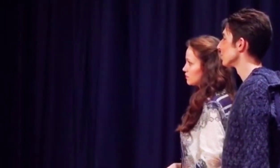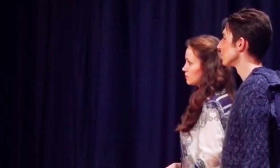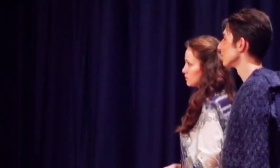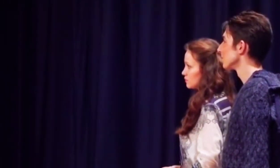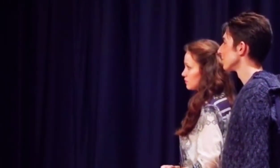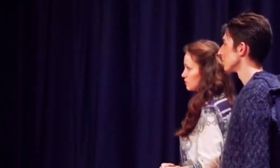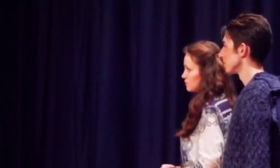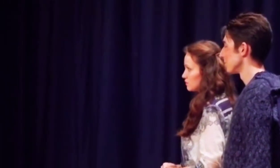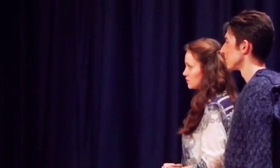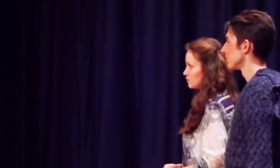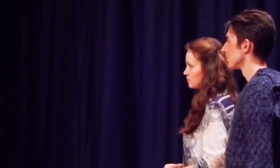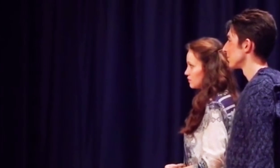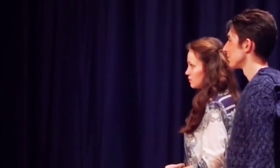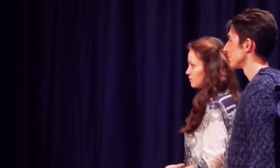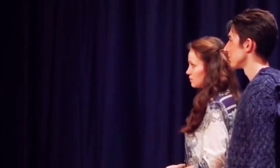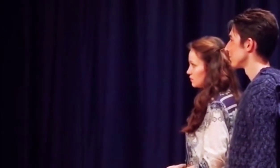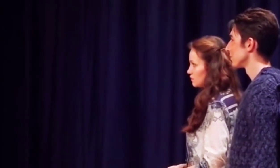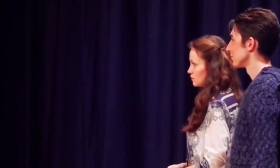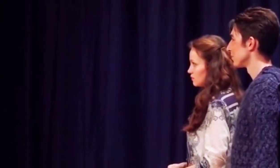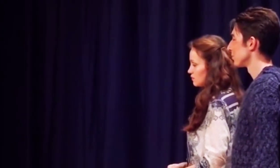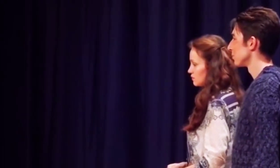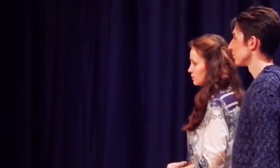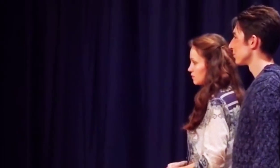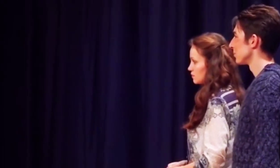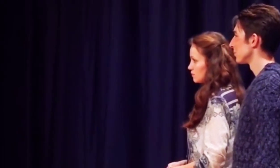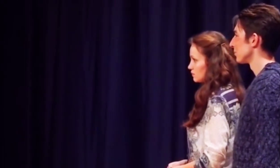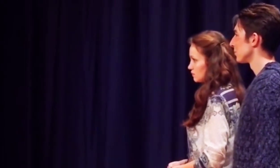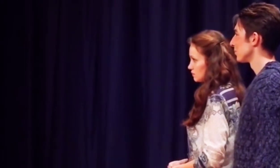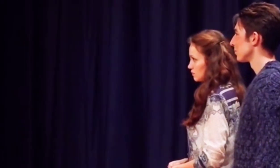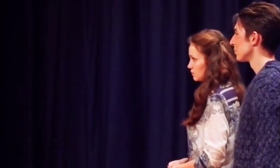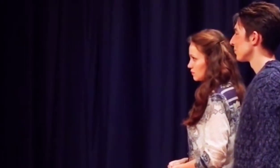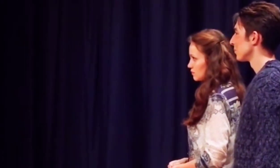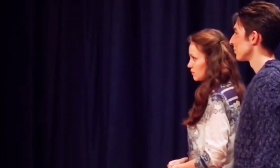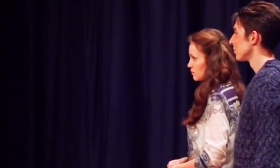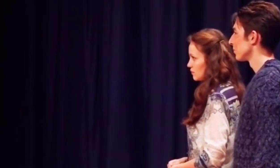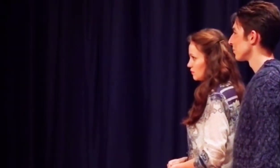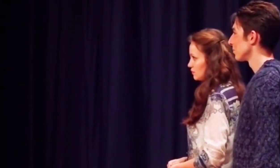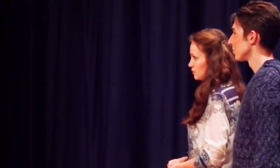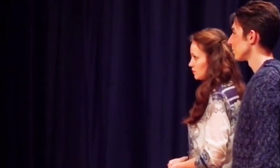Le corde vocali, se il diaframma lavora, lavorano molto meno.